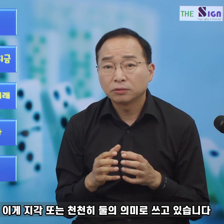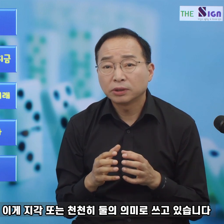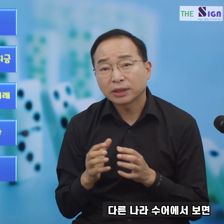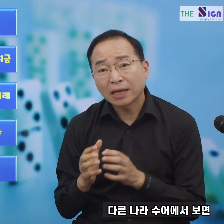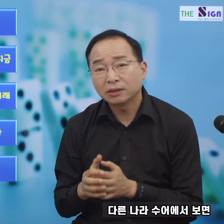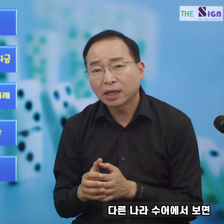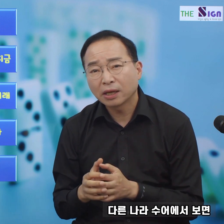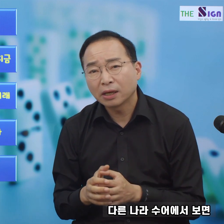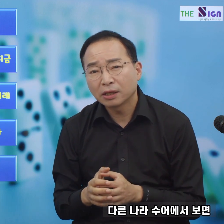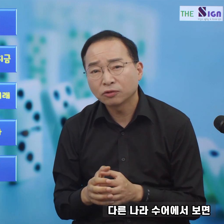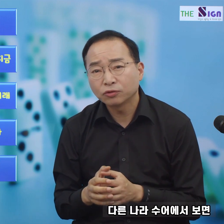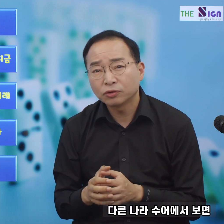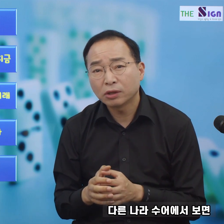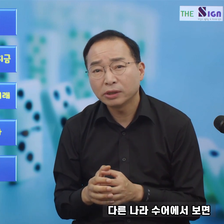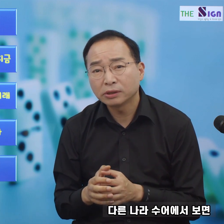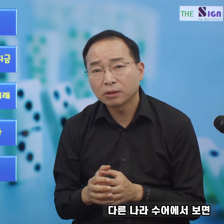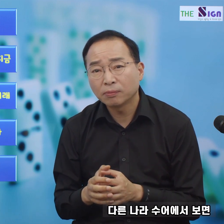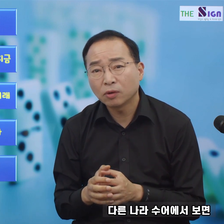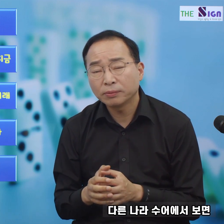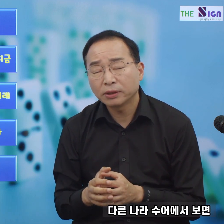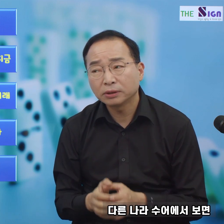우리가 다른 나라 수어에서 보면은